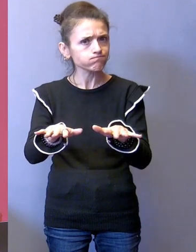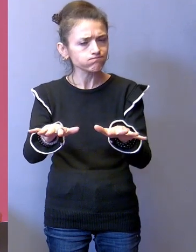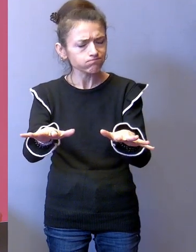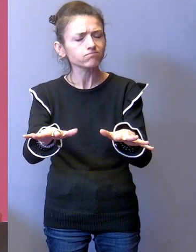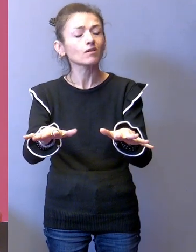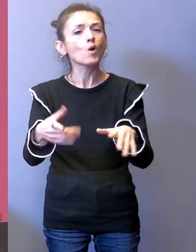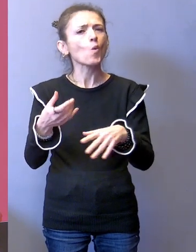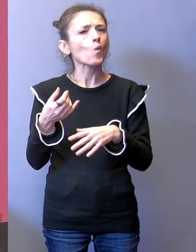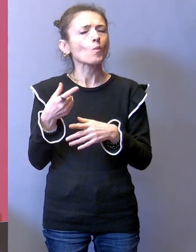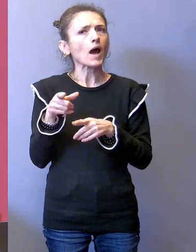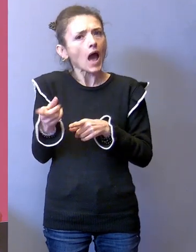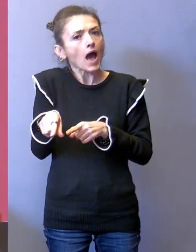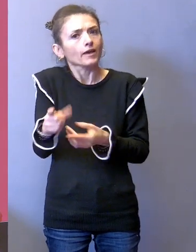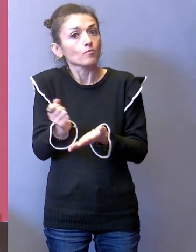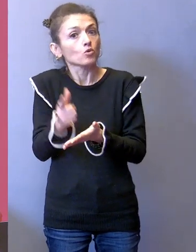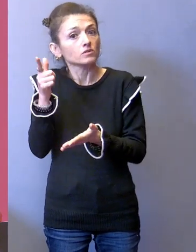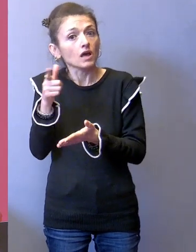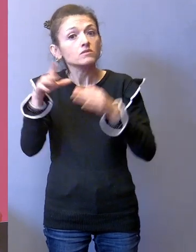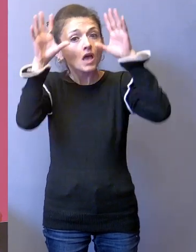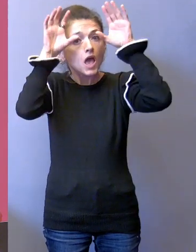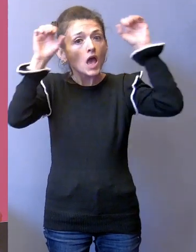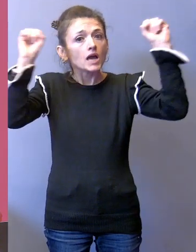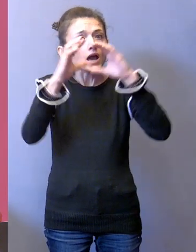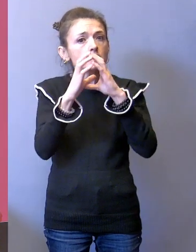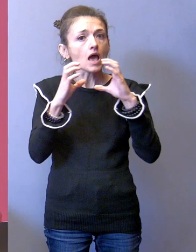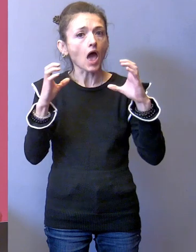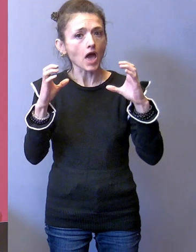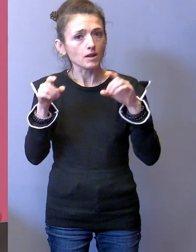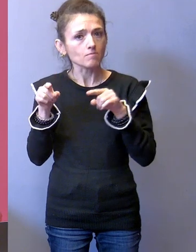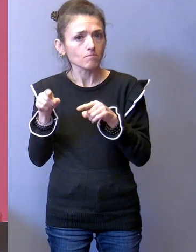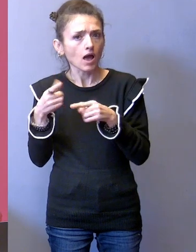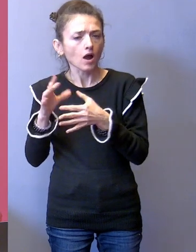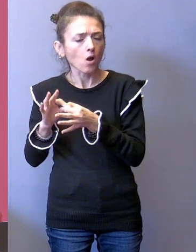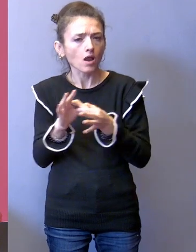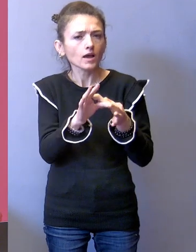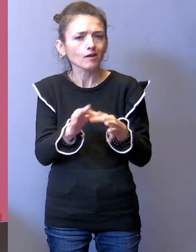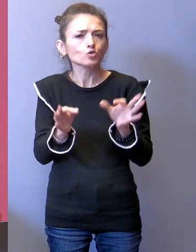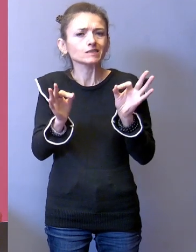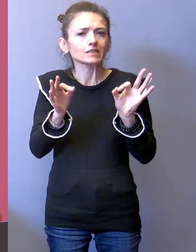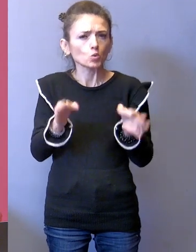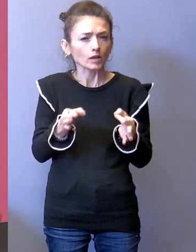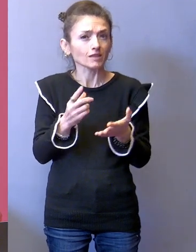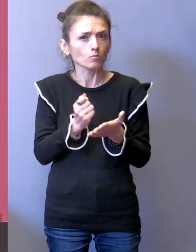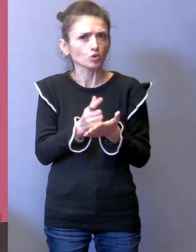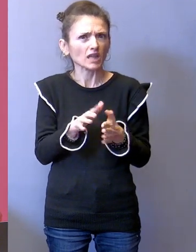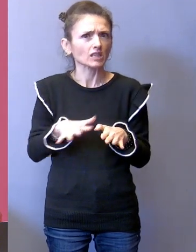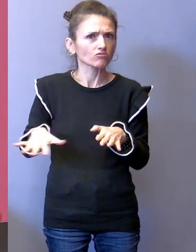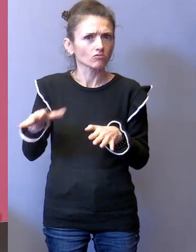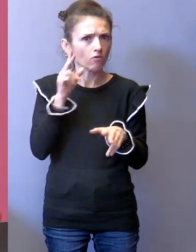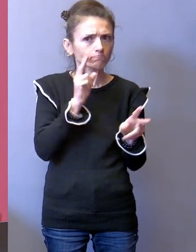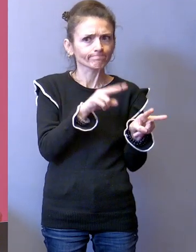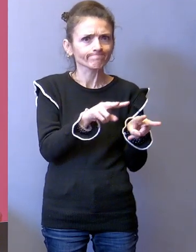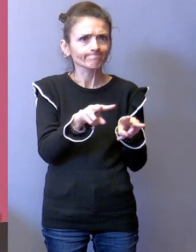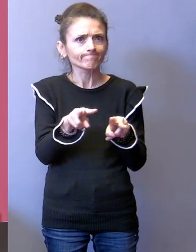ultimo quello della caserma dei Carabinieri perché comunque anche legato tutto un aspetto di sicurezza che è importante per la zona e